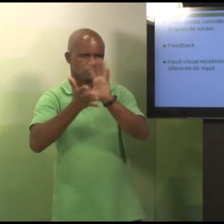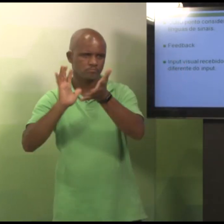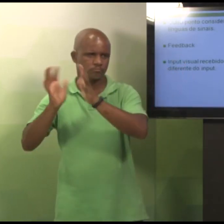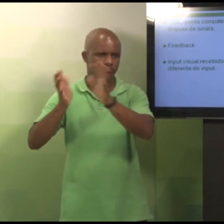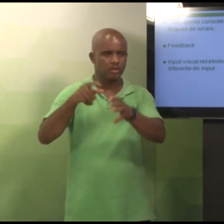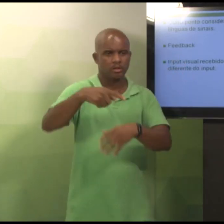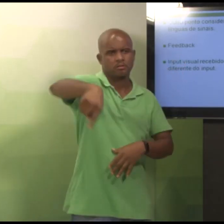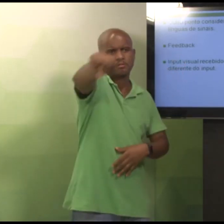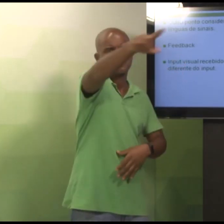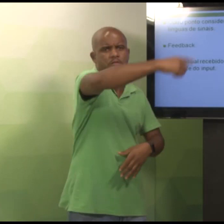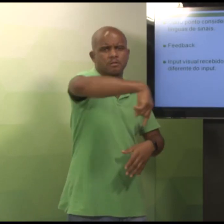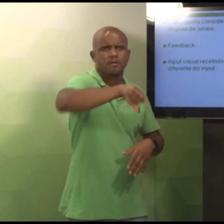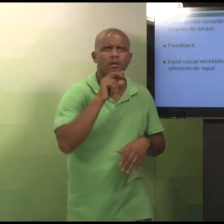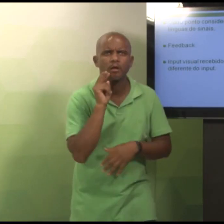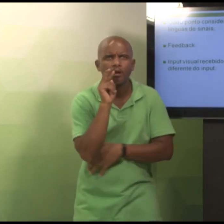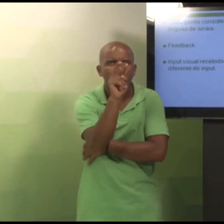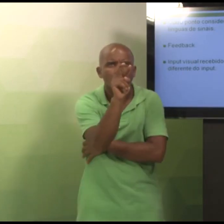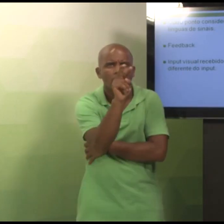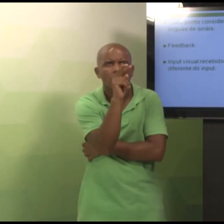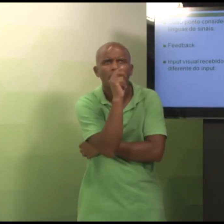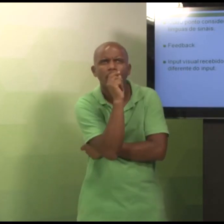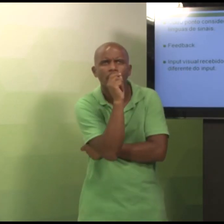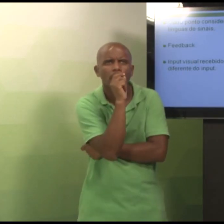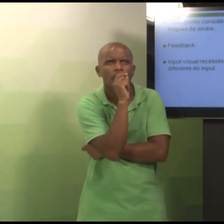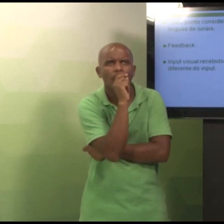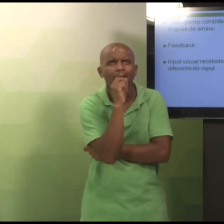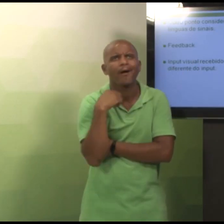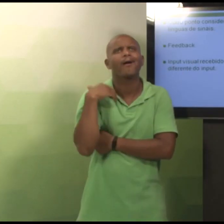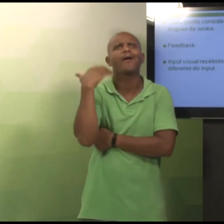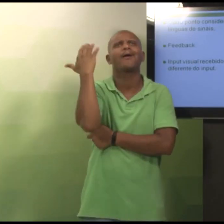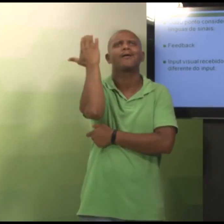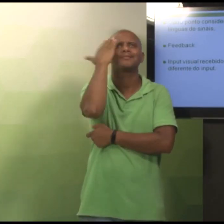expressão dessas pessoas. Então, quando eu vejo uma conversação